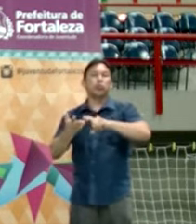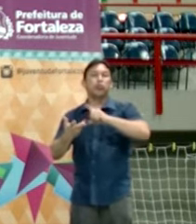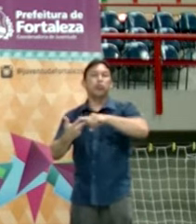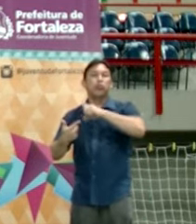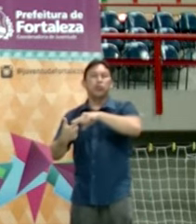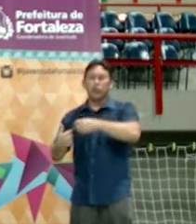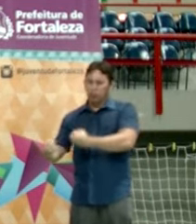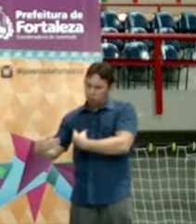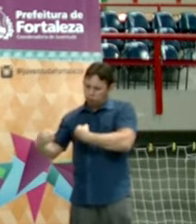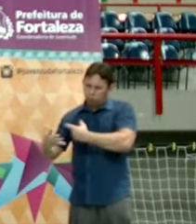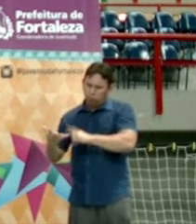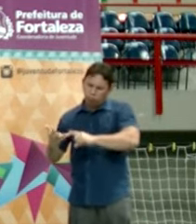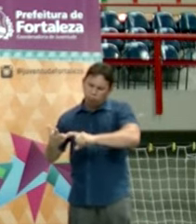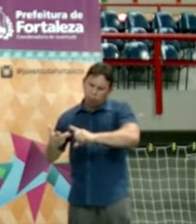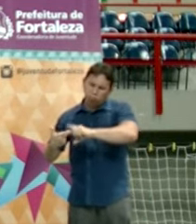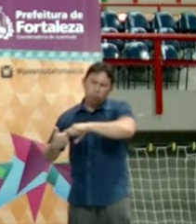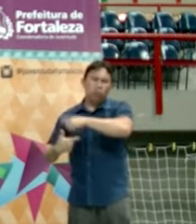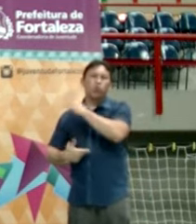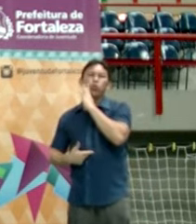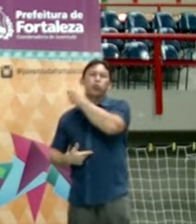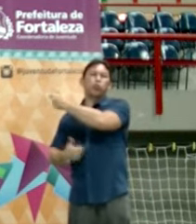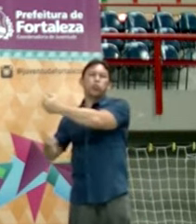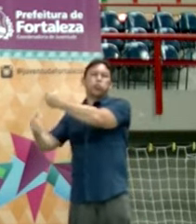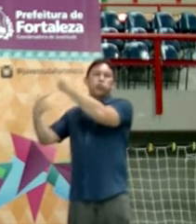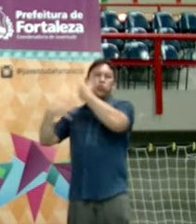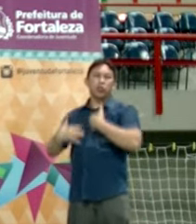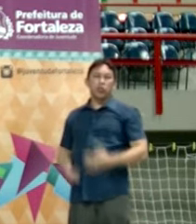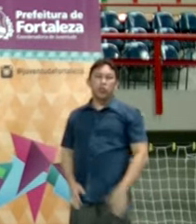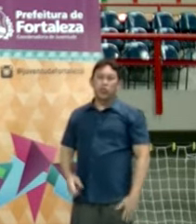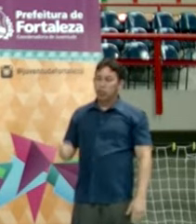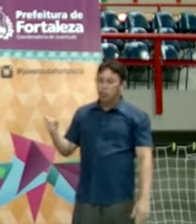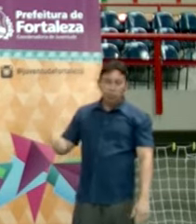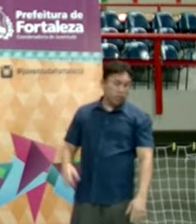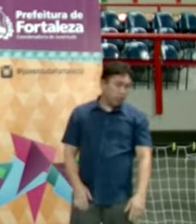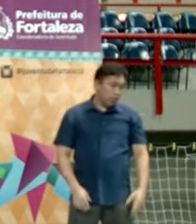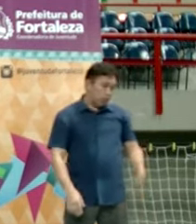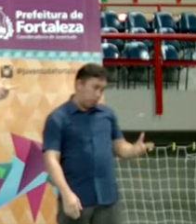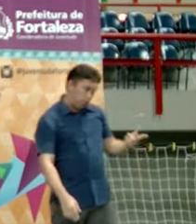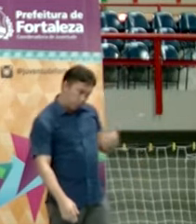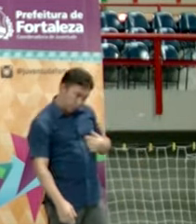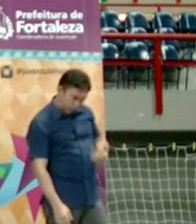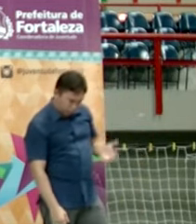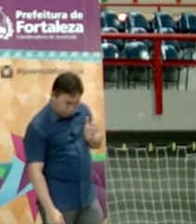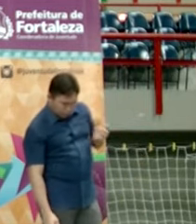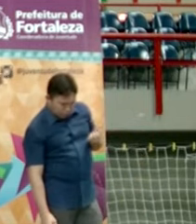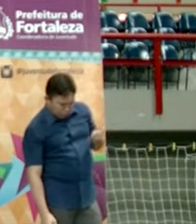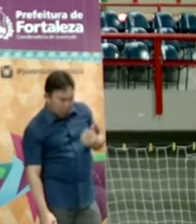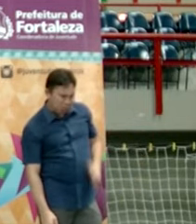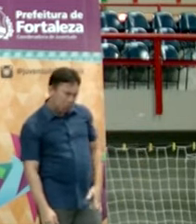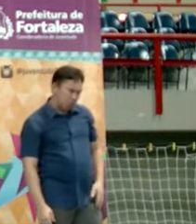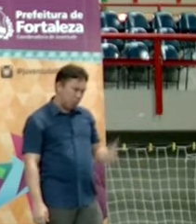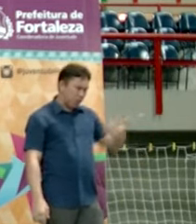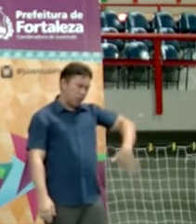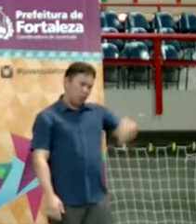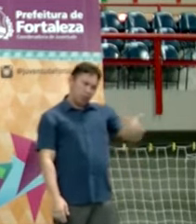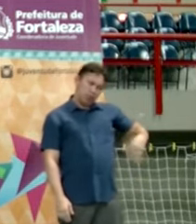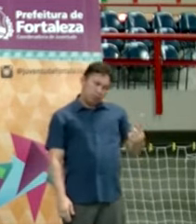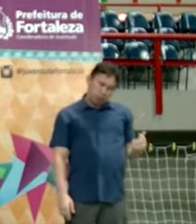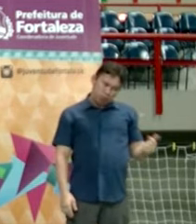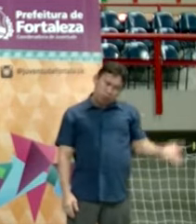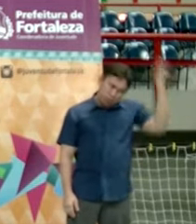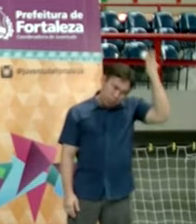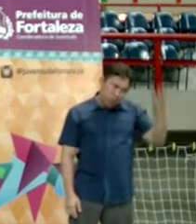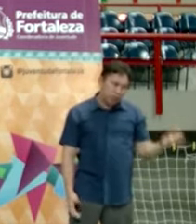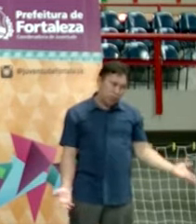me trazer os conhecimentos que você possui? Aí eu chego e digo assim, rapaz, tu que é estribado, eu vou cobrar bem muito, vou cobrar X,